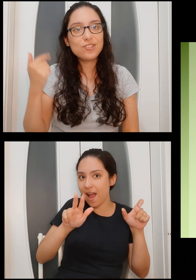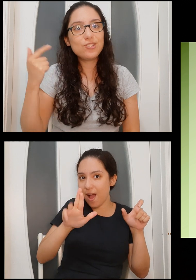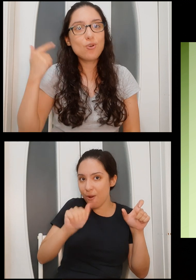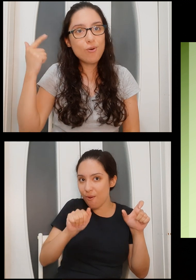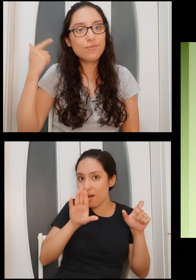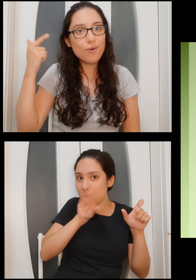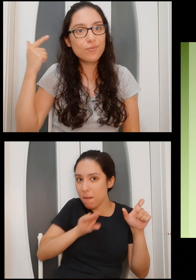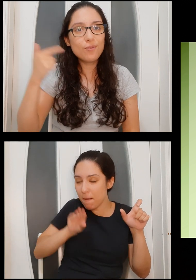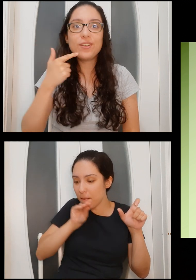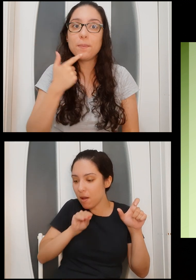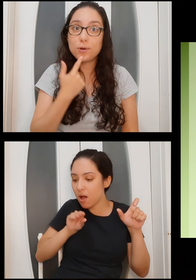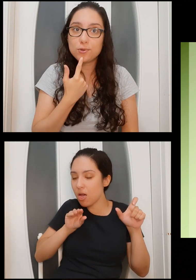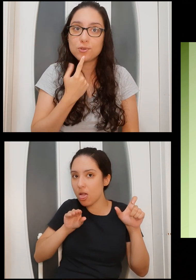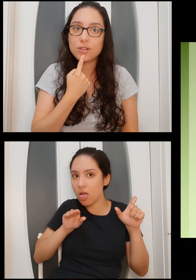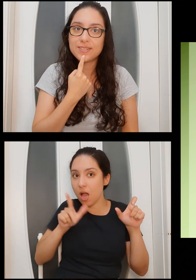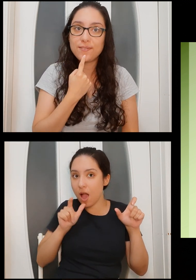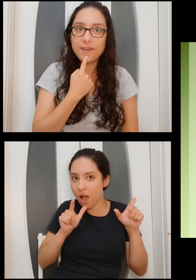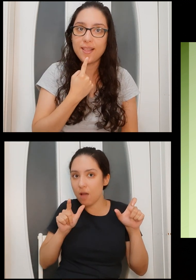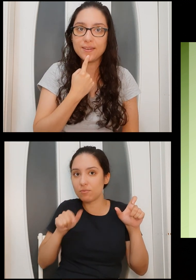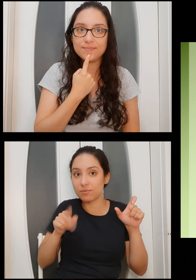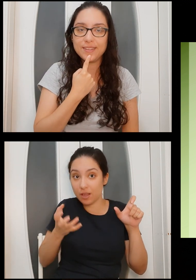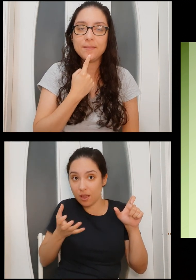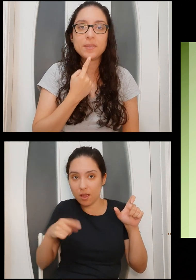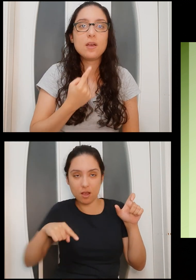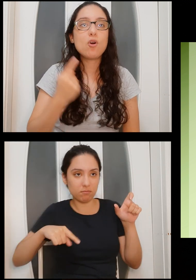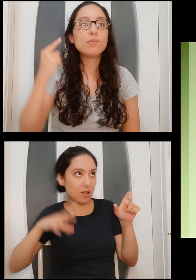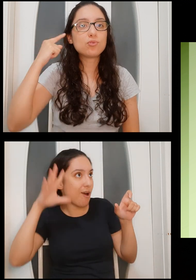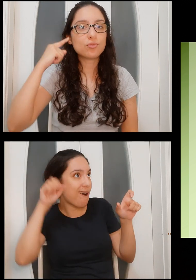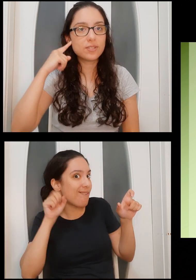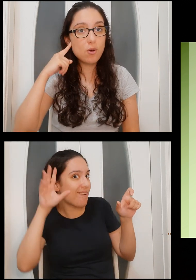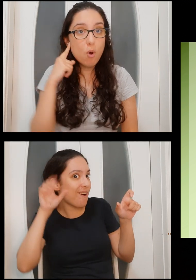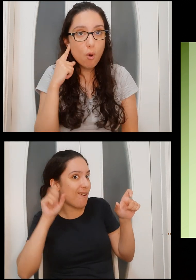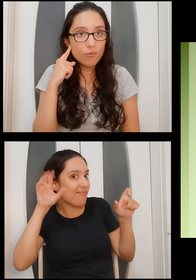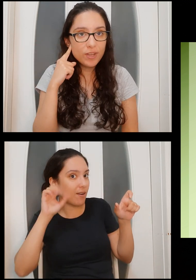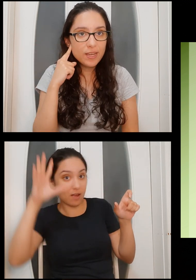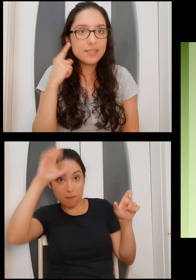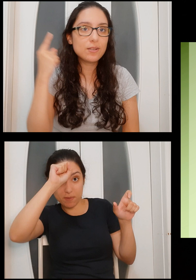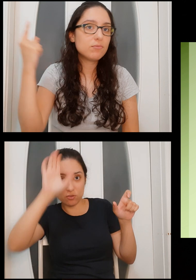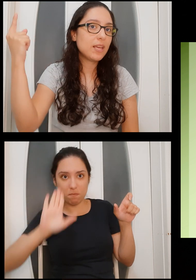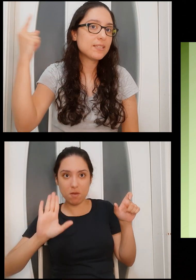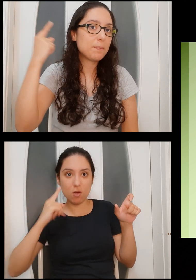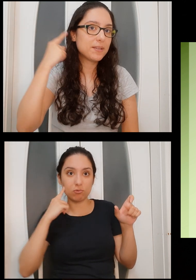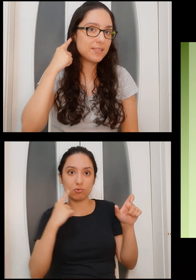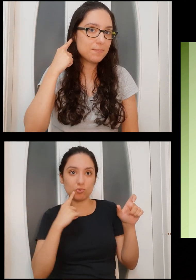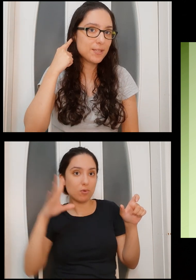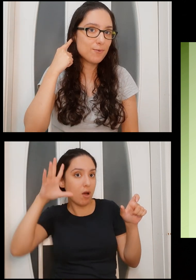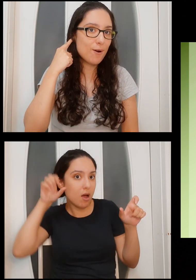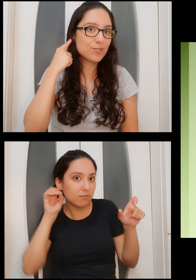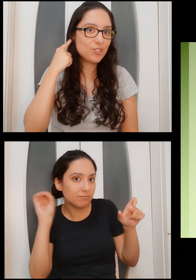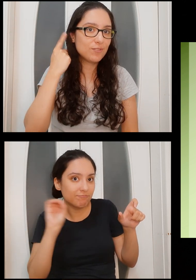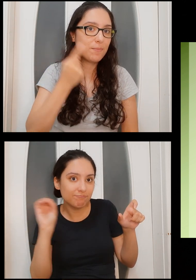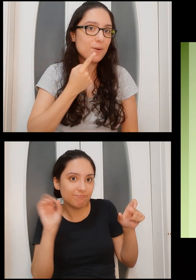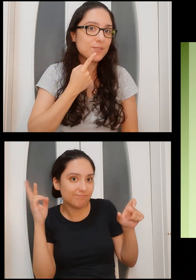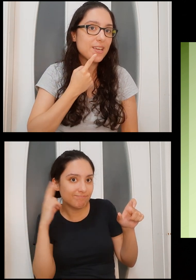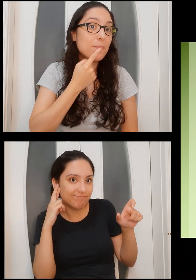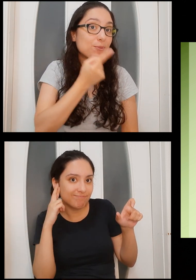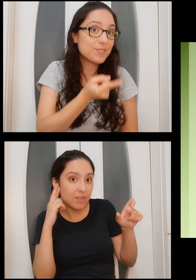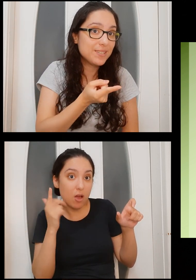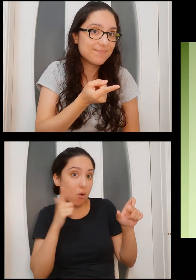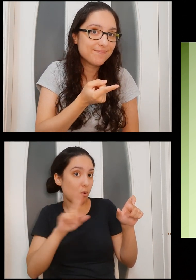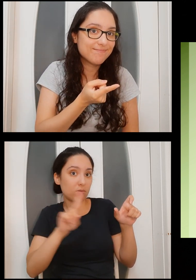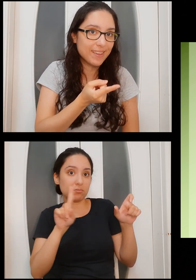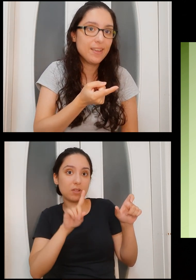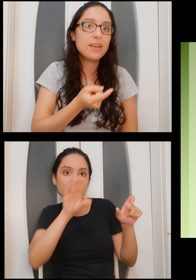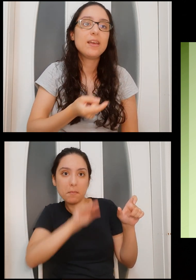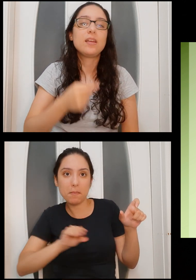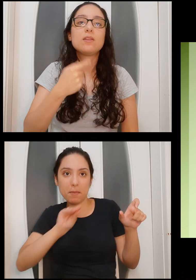E aí a gente ouve e reproduz com a nossa fala, né? Como os surdos não ouvem, eles não têm essa percepção auditiva para conseguir